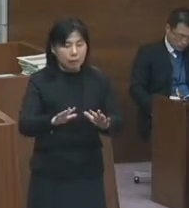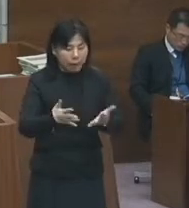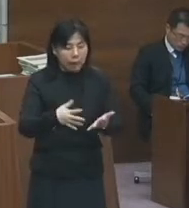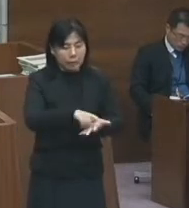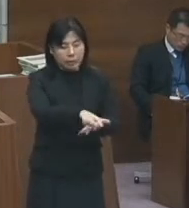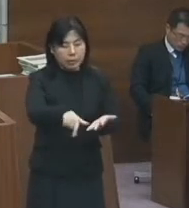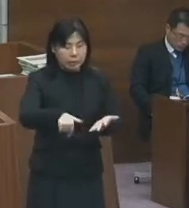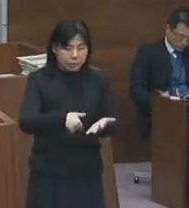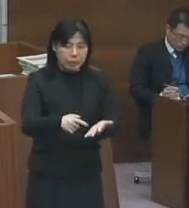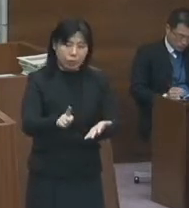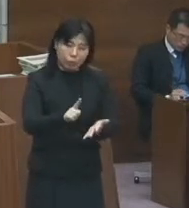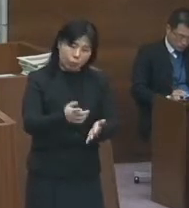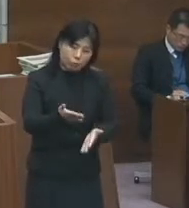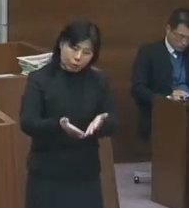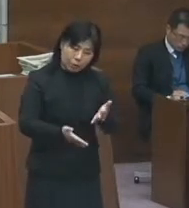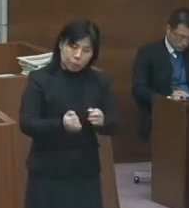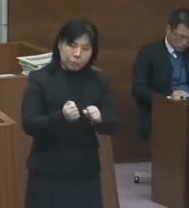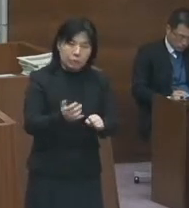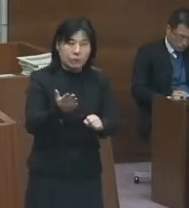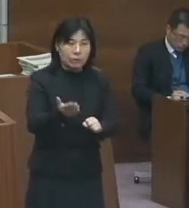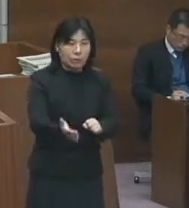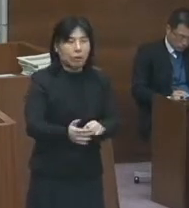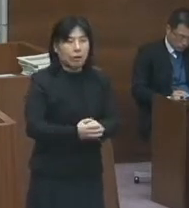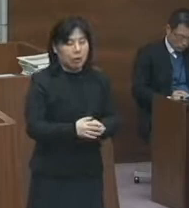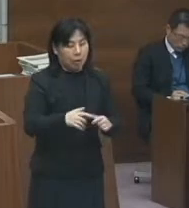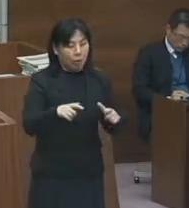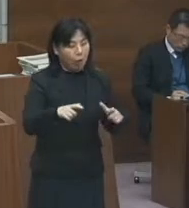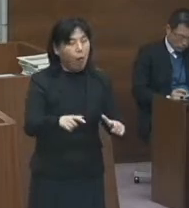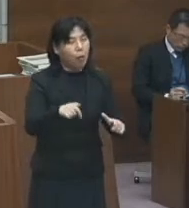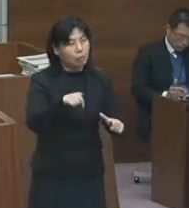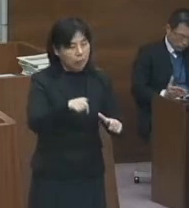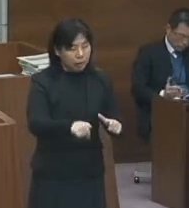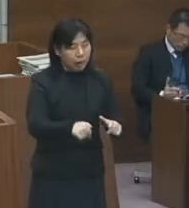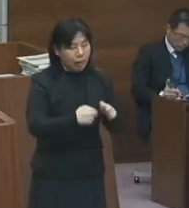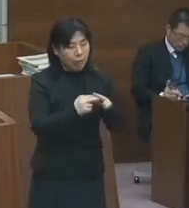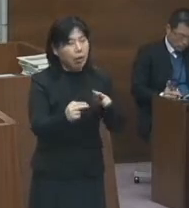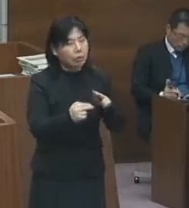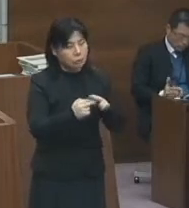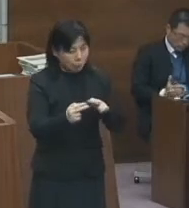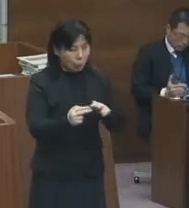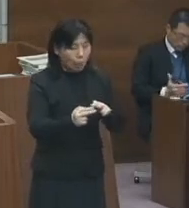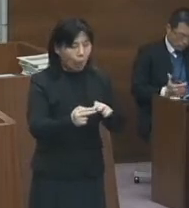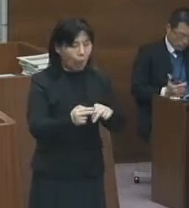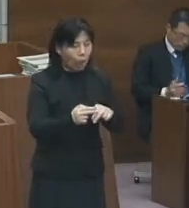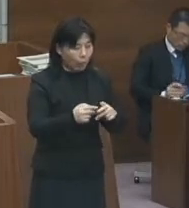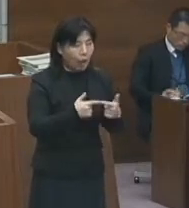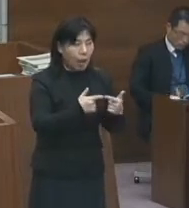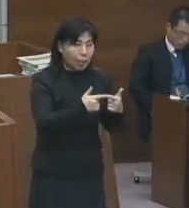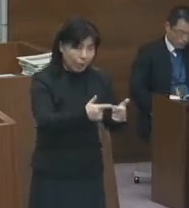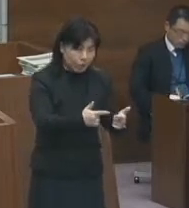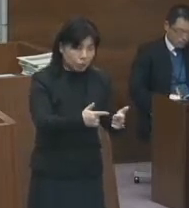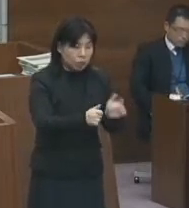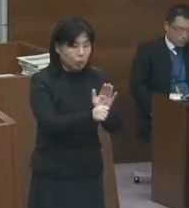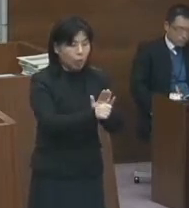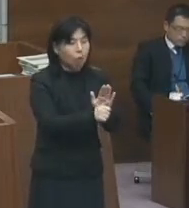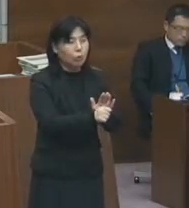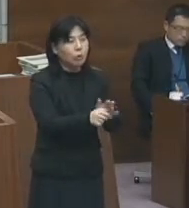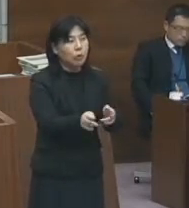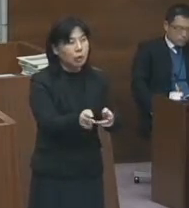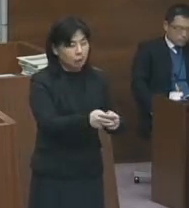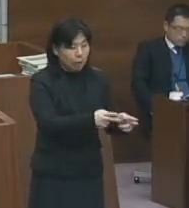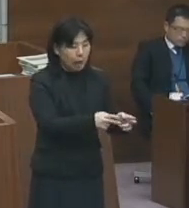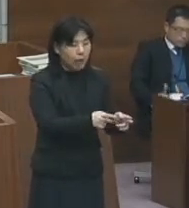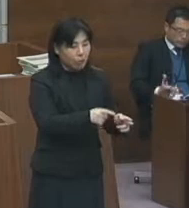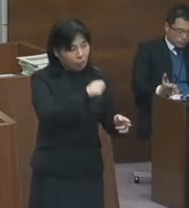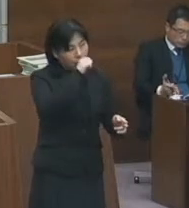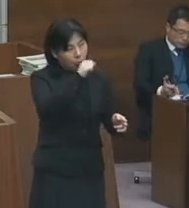ようなサービスを行うのでしょうか。かつて本市においては、鉄道や路線バスの利用にかかる助成制度が充実してい